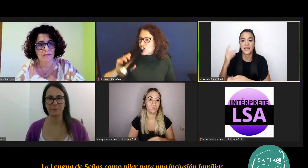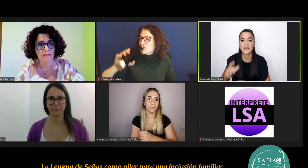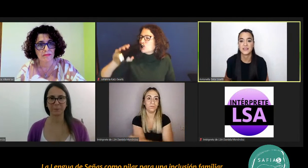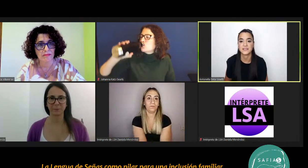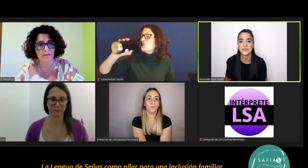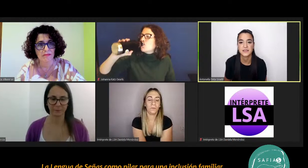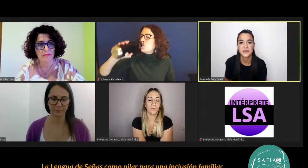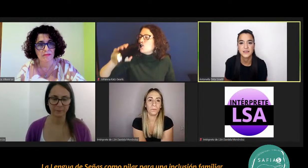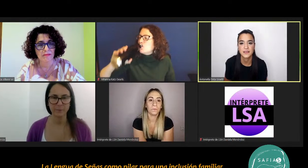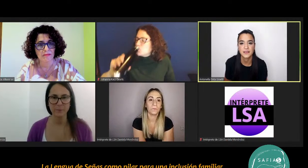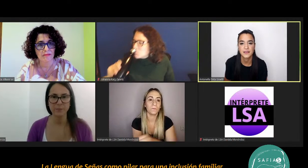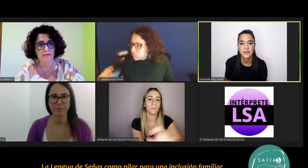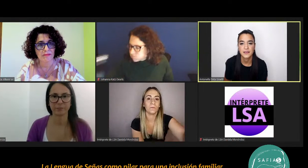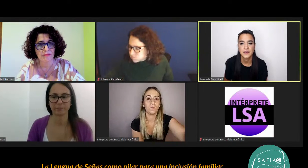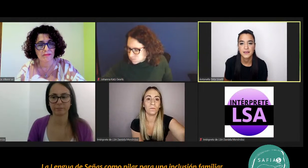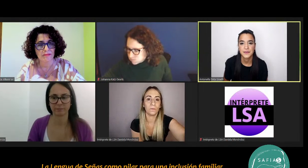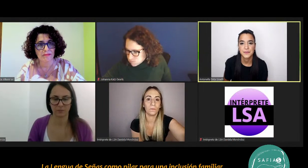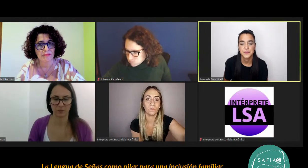Dale, gracias.